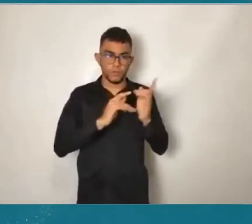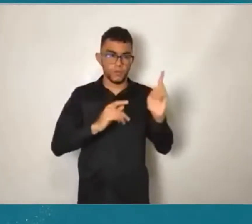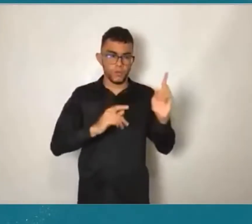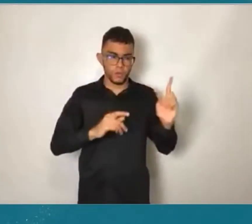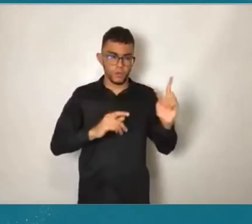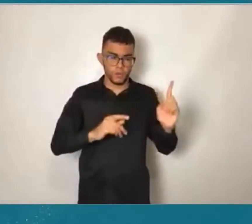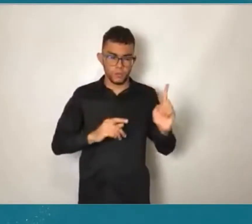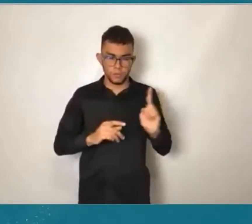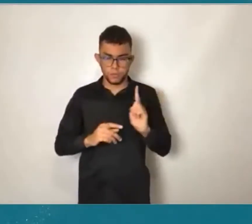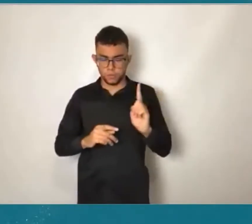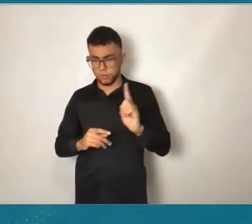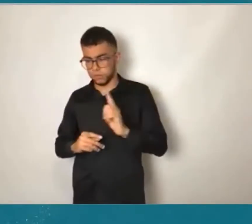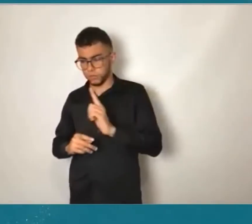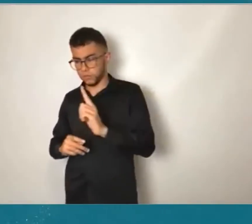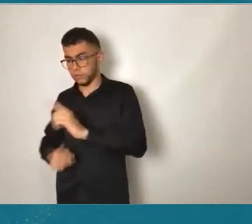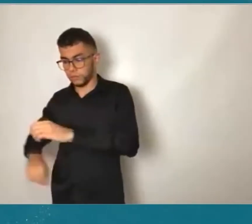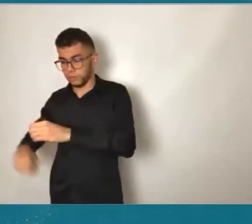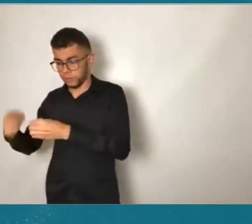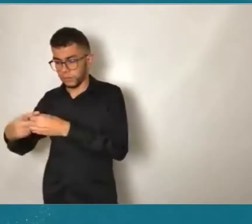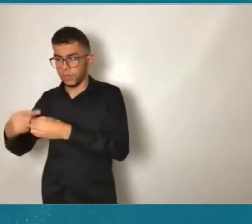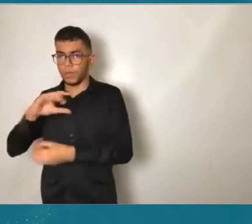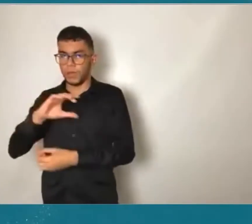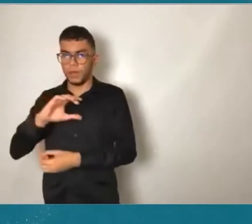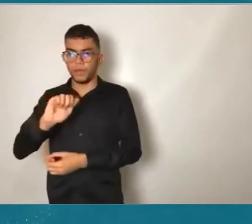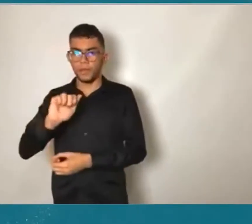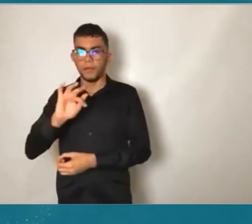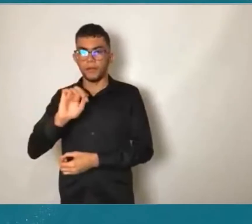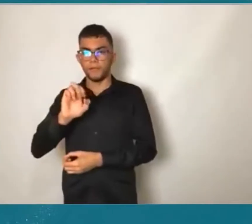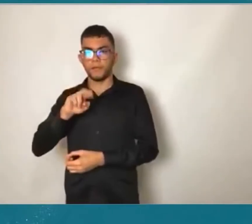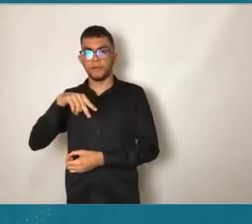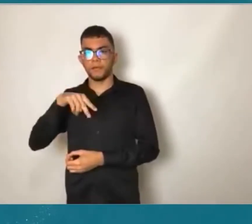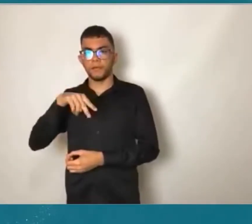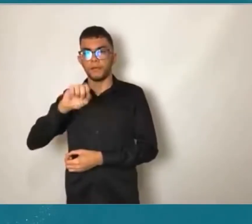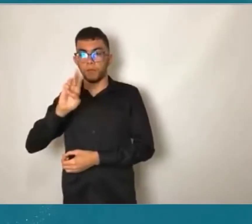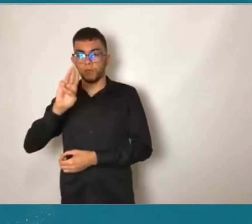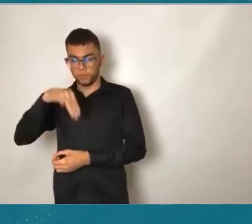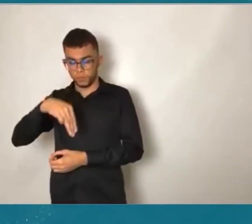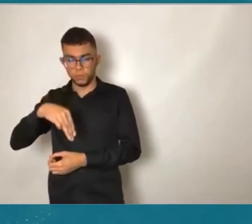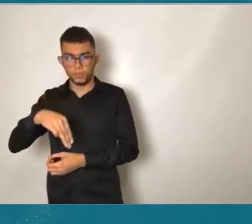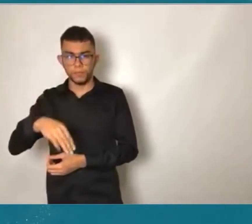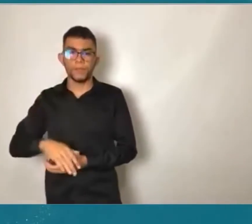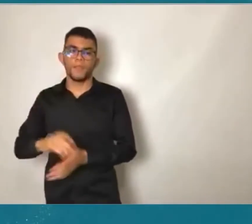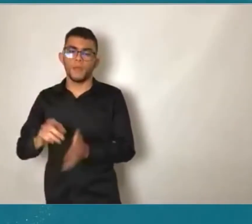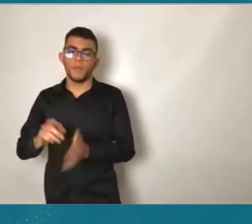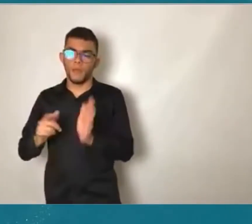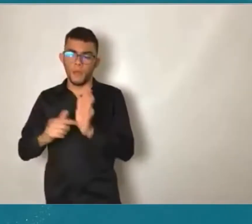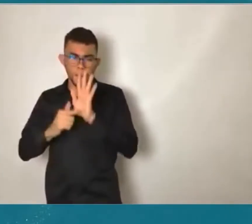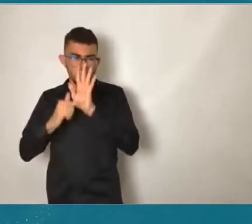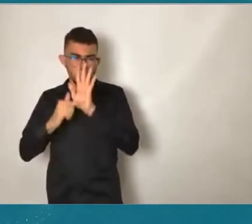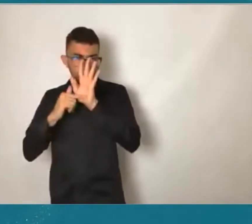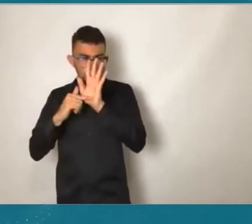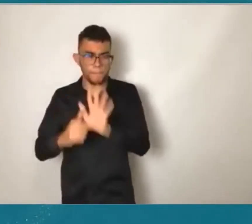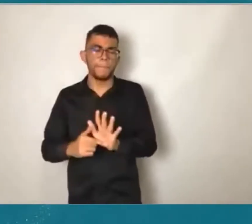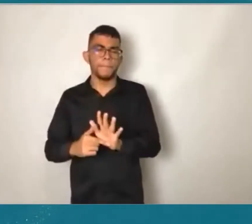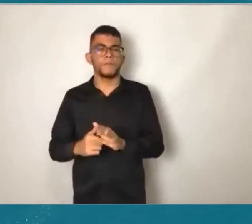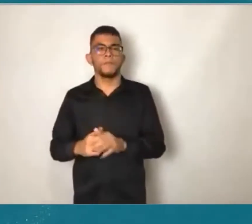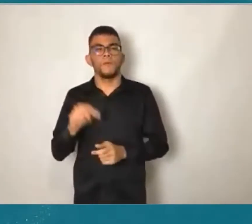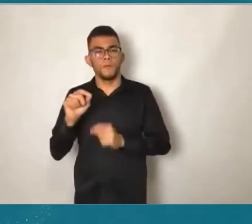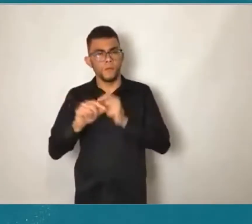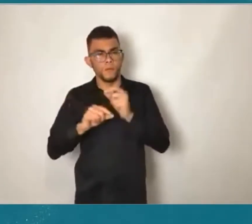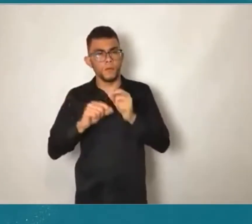que andam na terra da Assíria. Esses são os exércitos. E